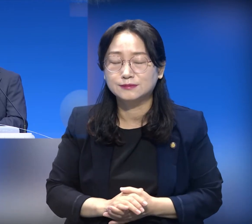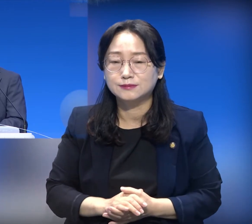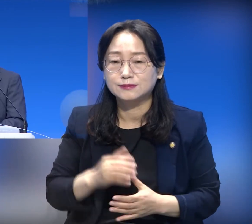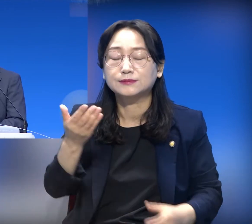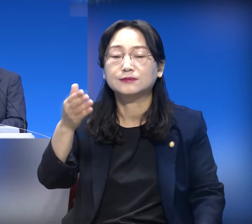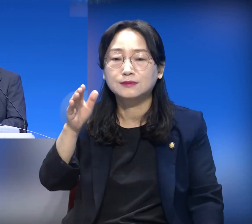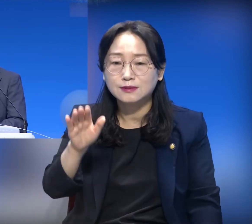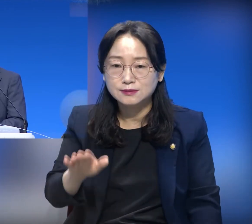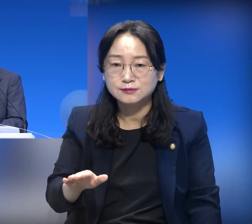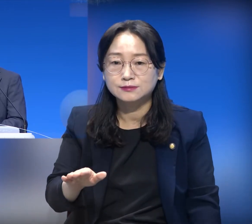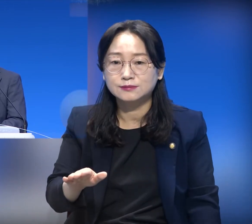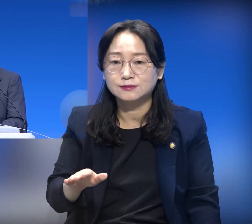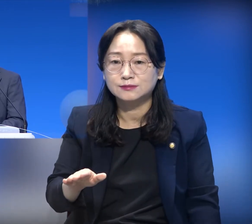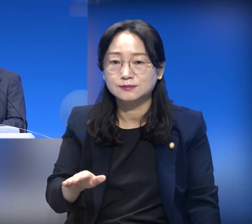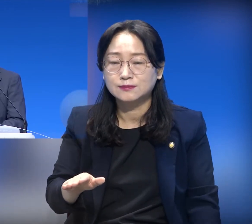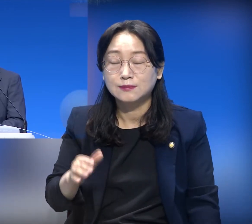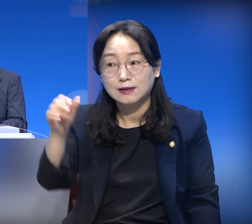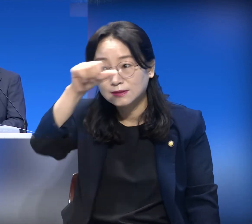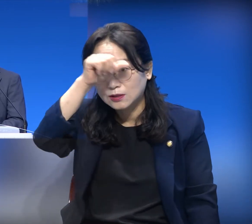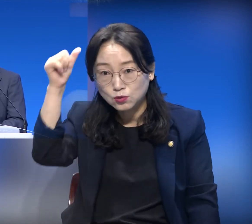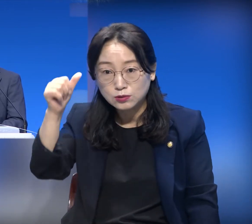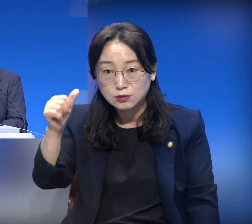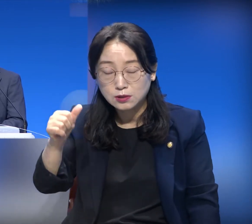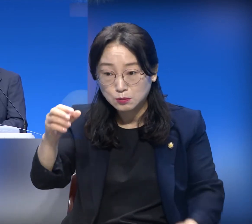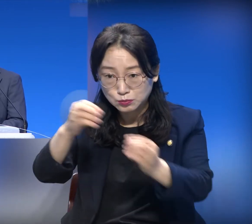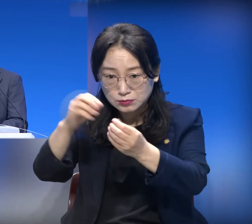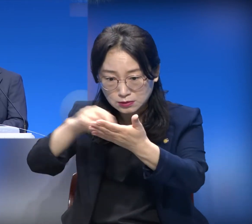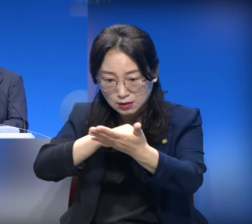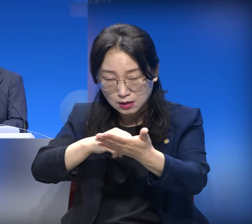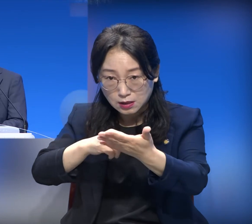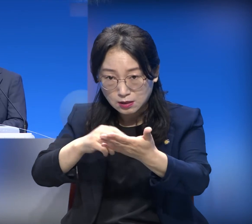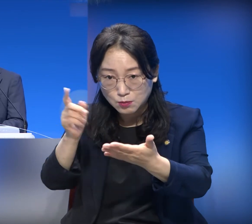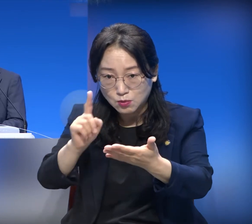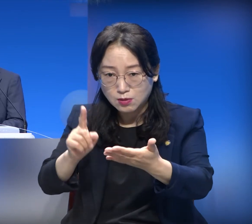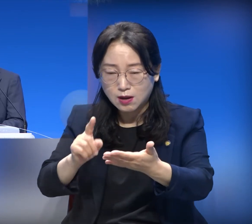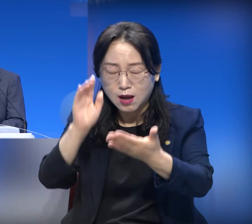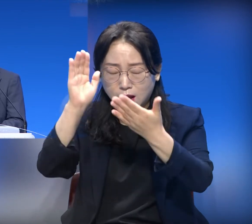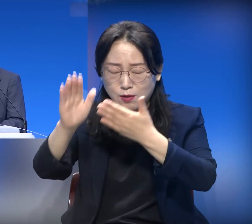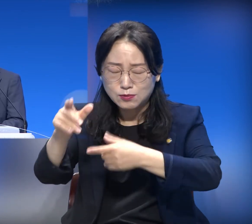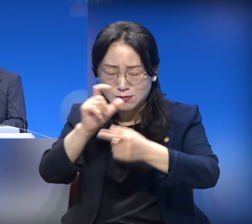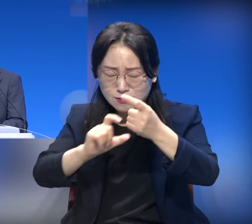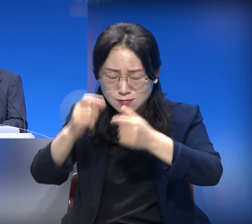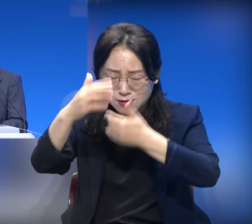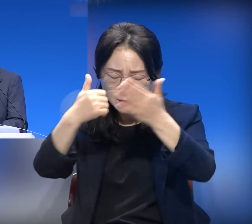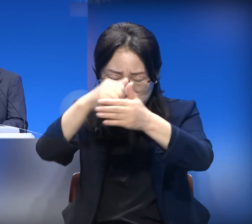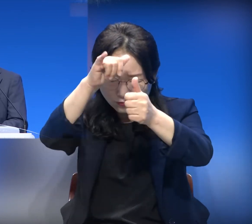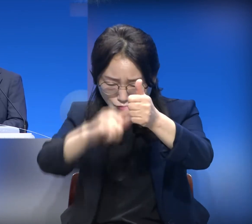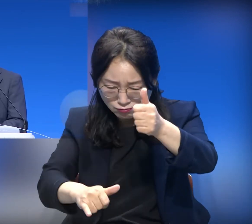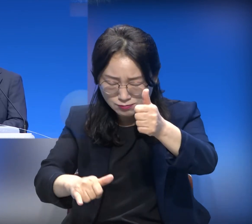그런데 장로님 말씀하시기를 앞으로 제가 더 하나님 잘 믿고 잘 섬기겠습니다.